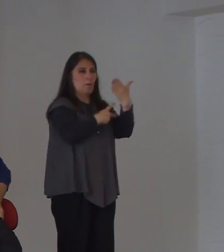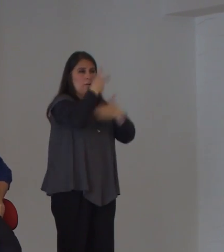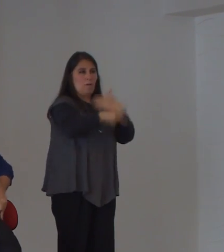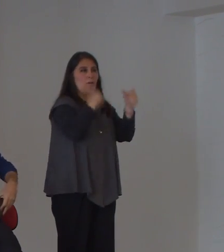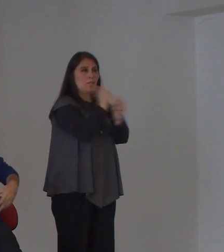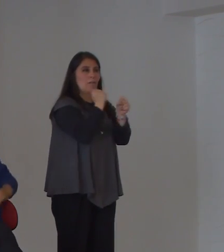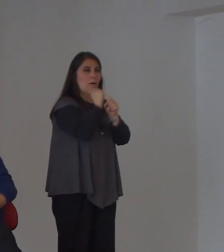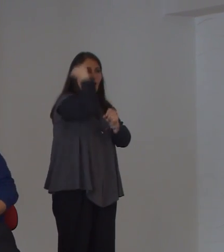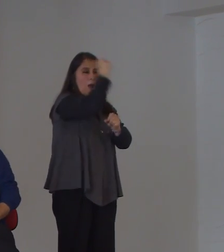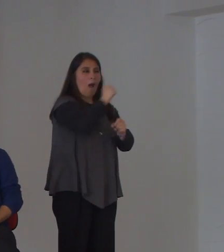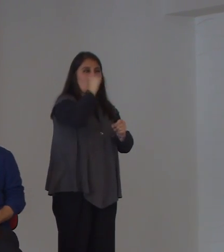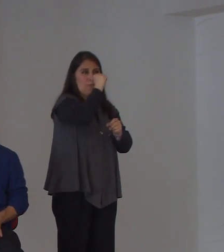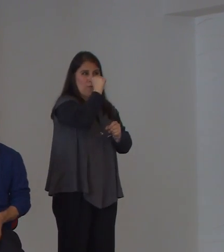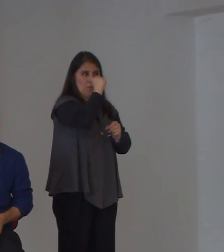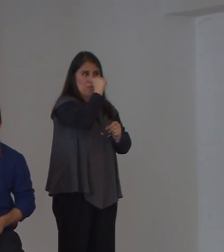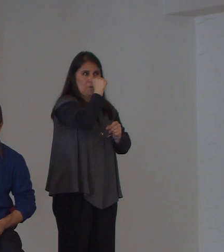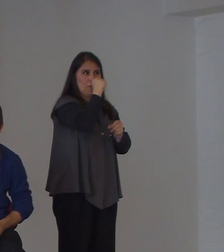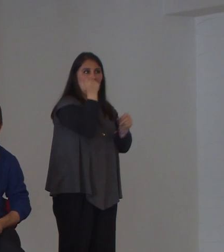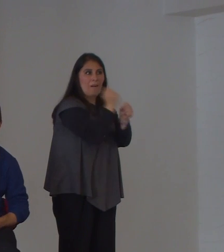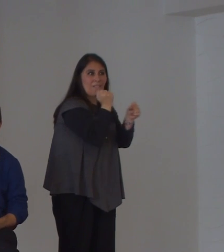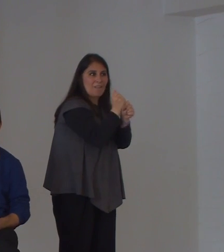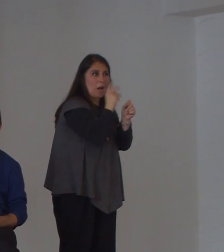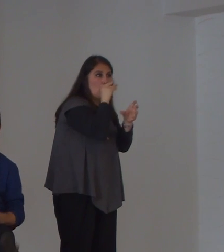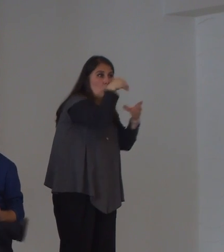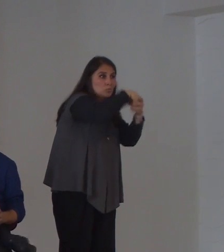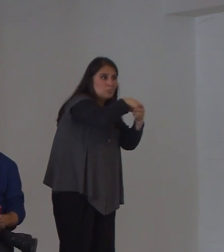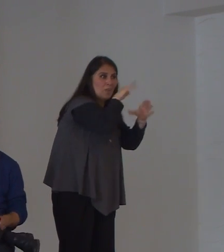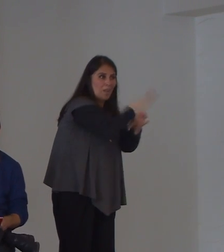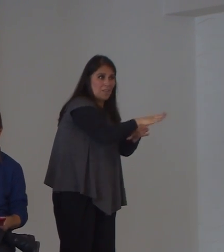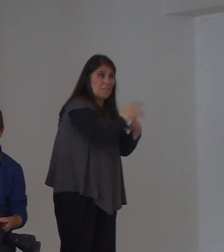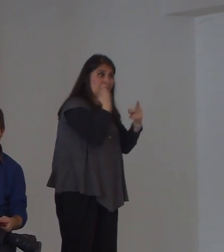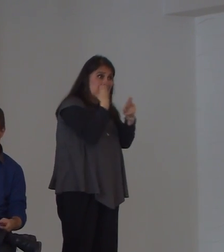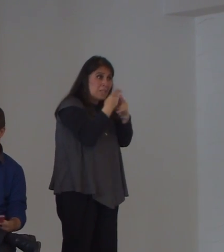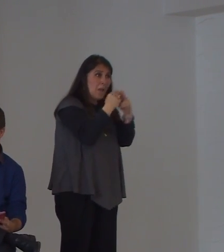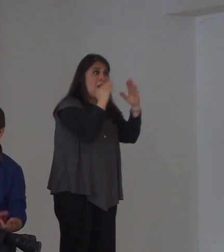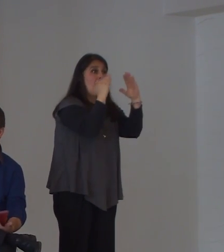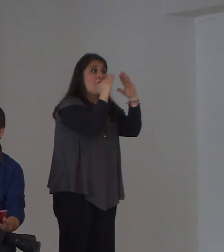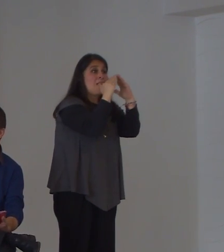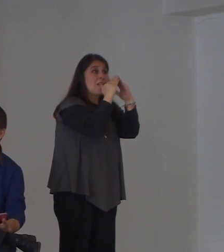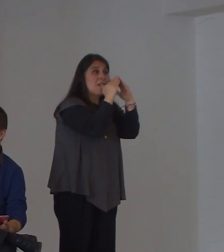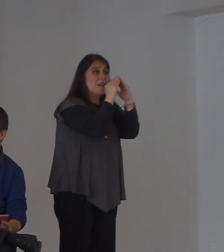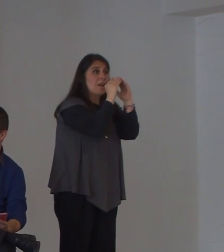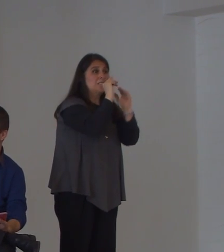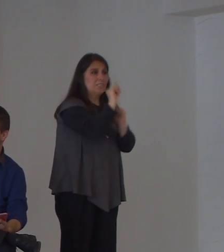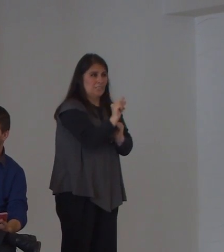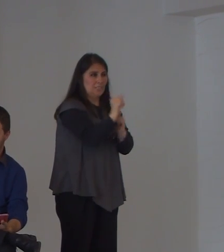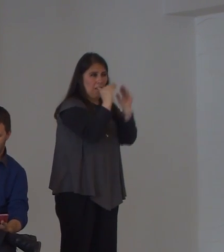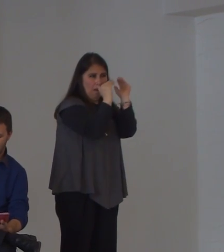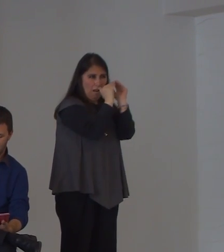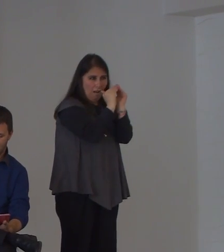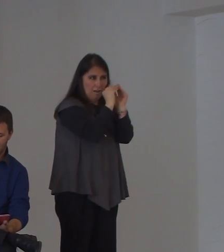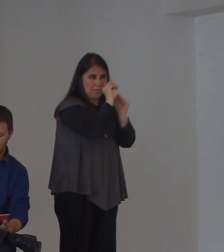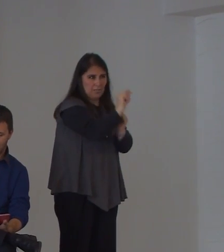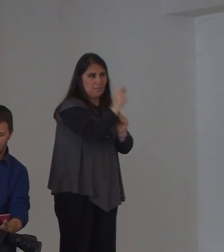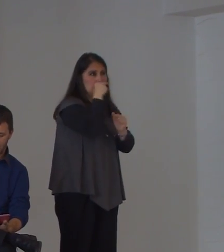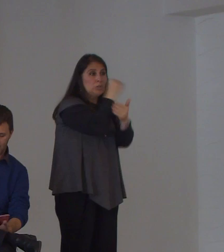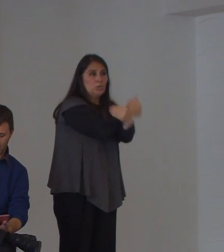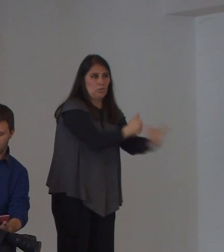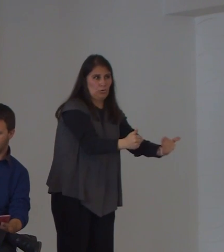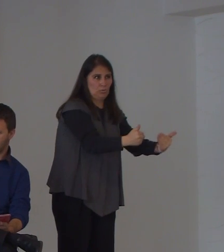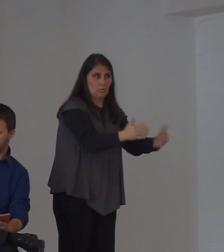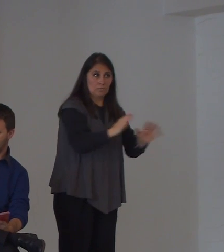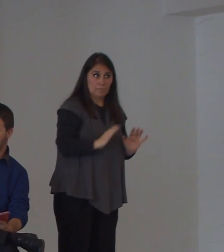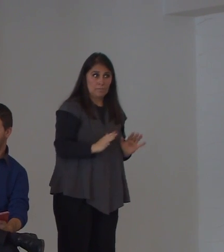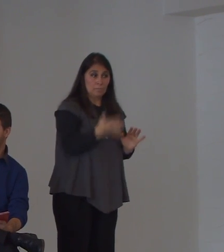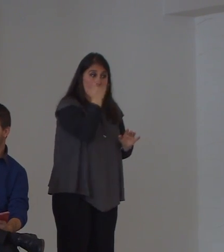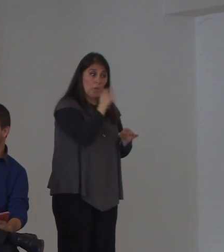que tiene un nombre maravilloso, casita de niños, porque la concepción que hay es que los niños no tienen que estar en la escuela antes de los 10 años. Muchas gracias.